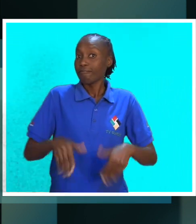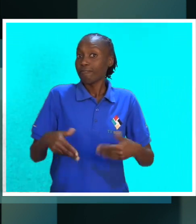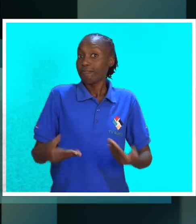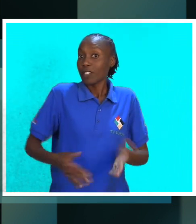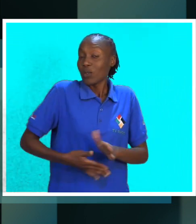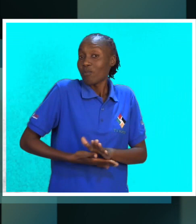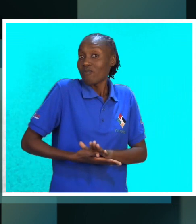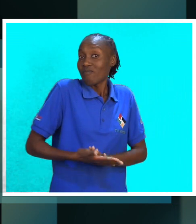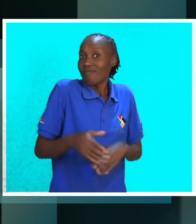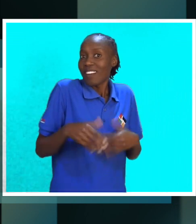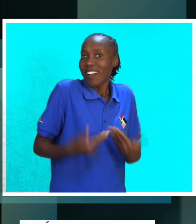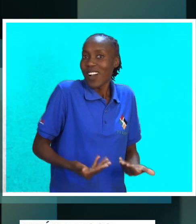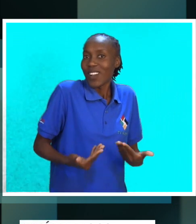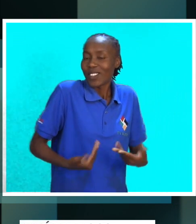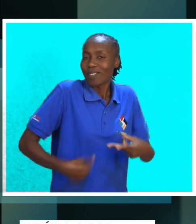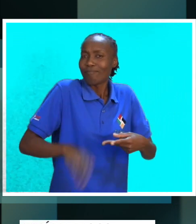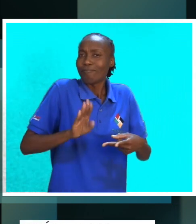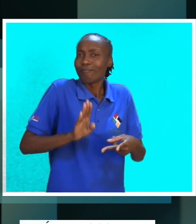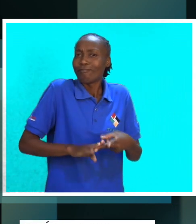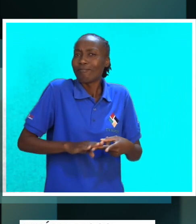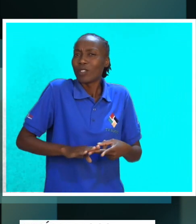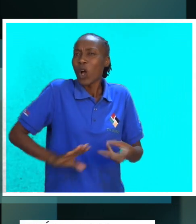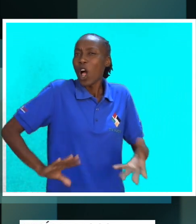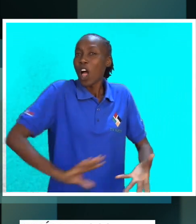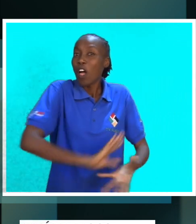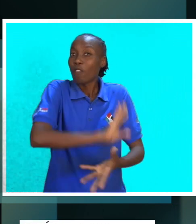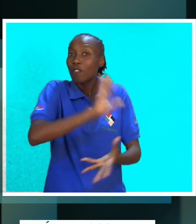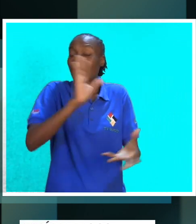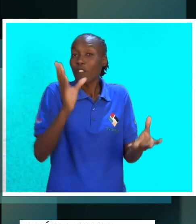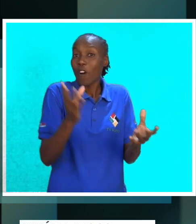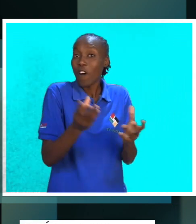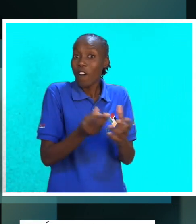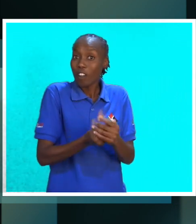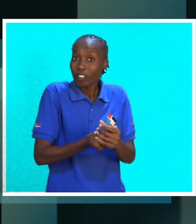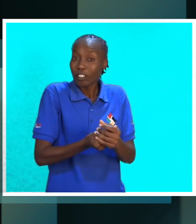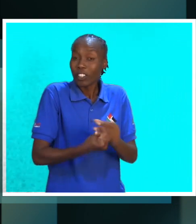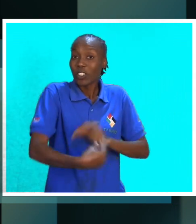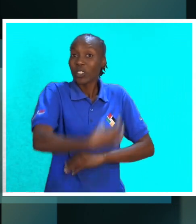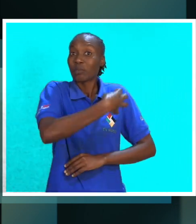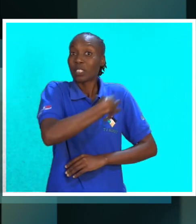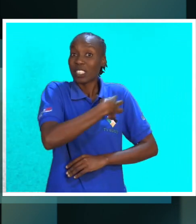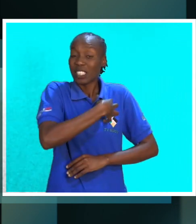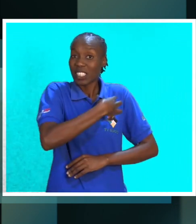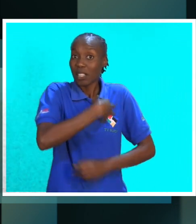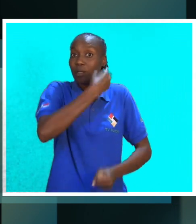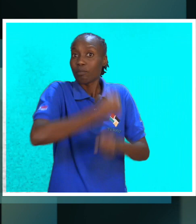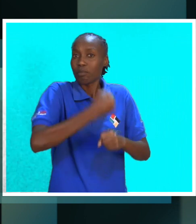A partir desta data, os nossos funcionários estão